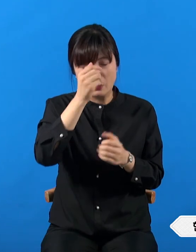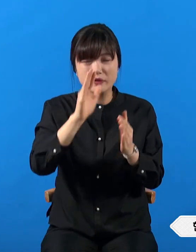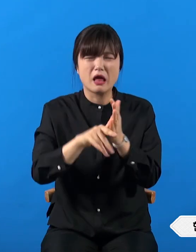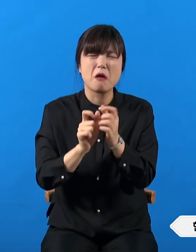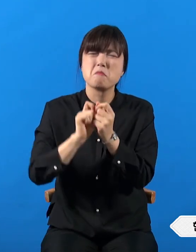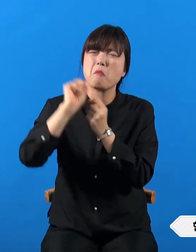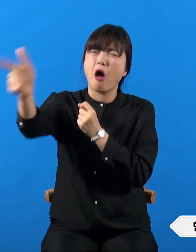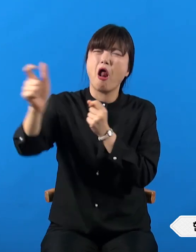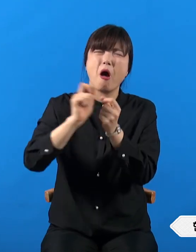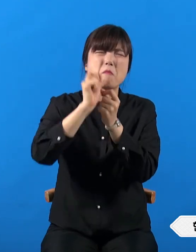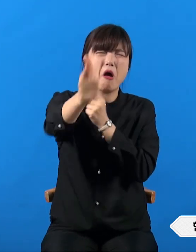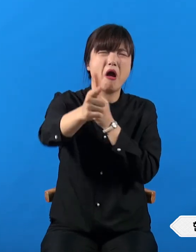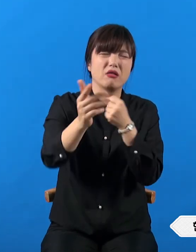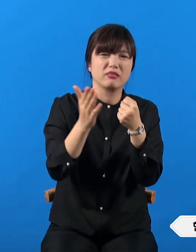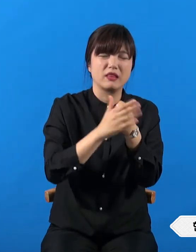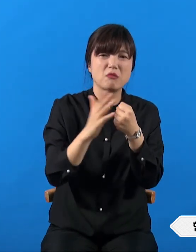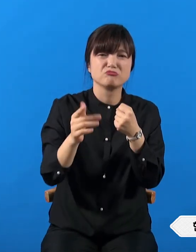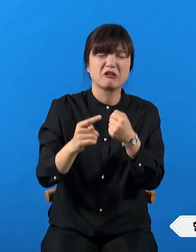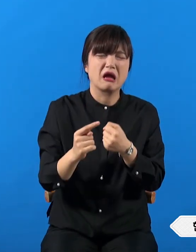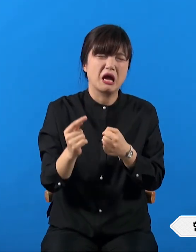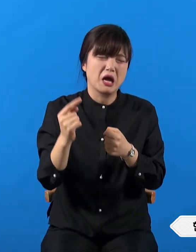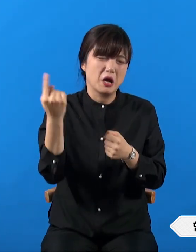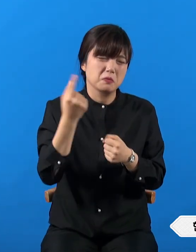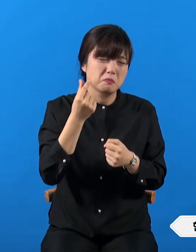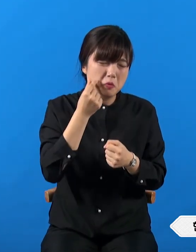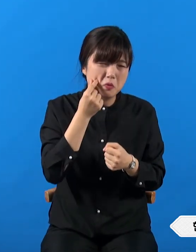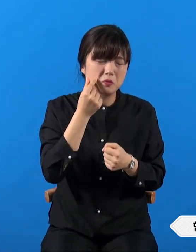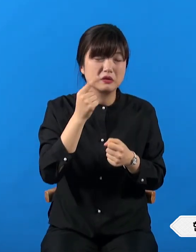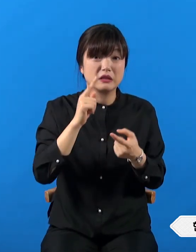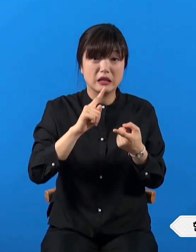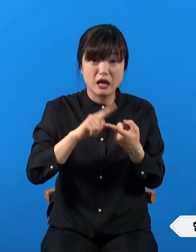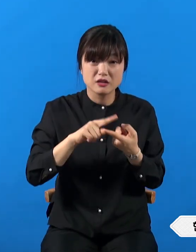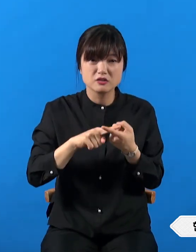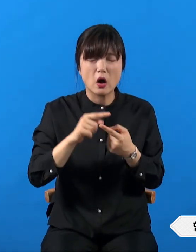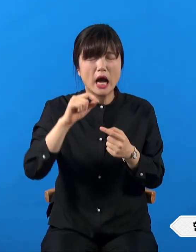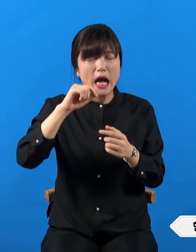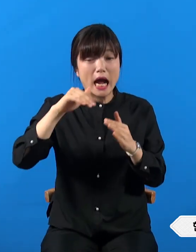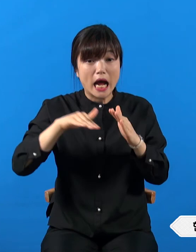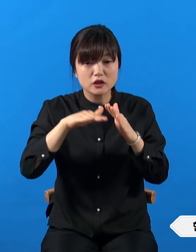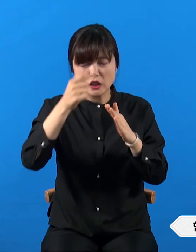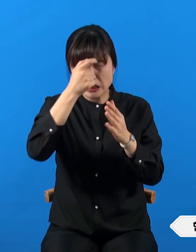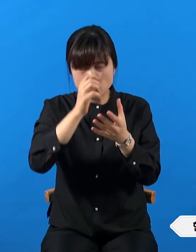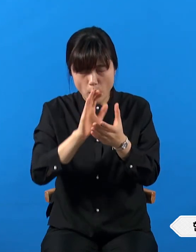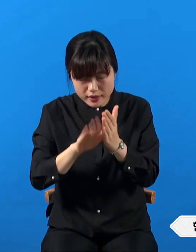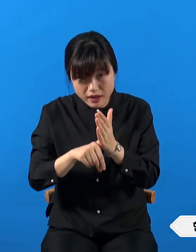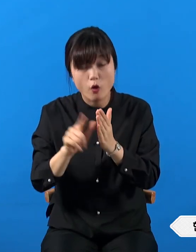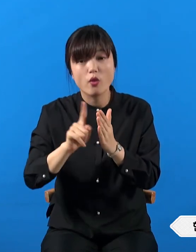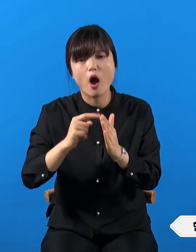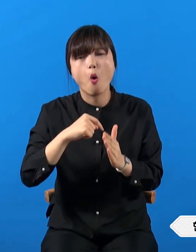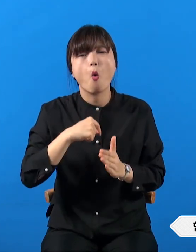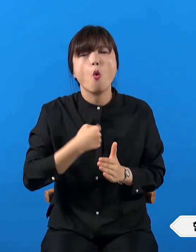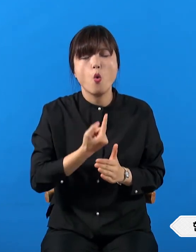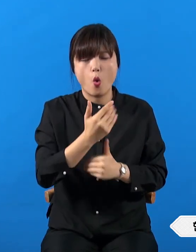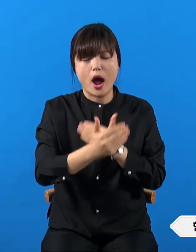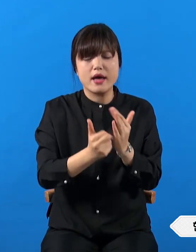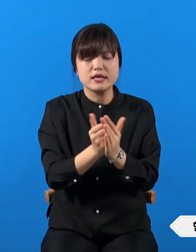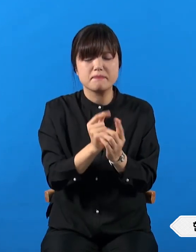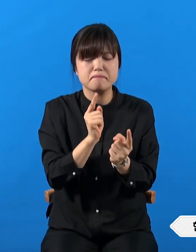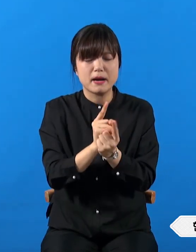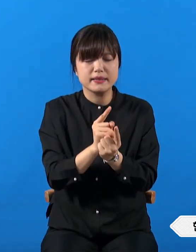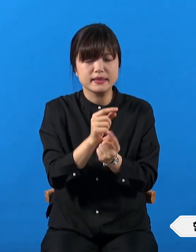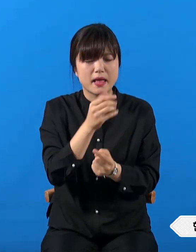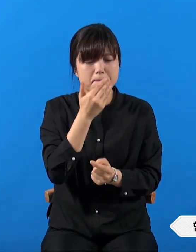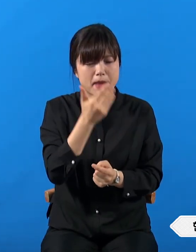거리관계로 못 나오시는 분은 이제 가정에서 기도하셔야 되는데, 그렇게 할 때는 꼭 홀로 하나님을 만날